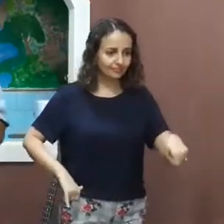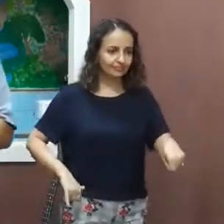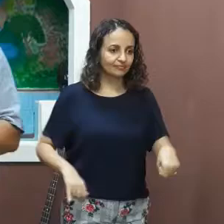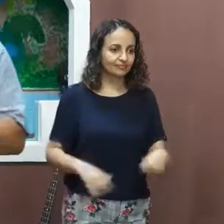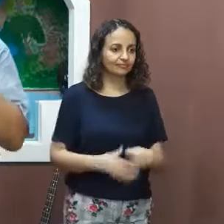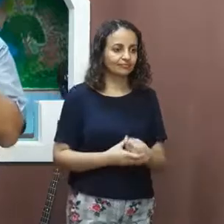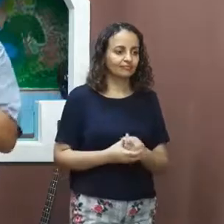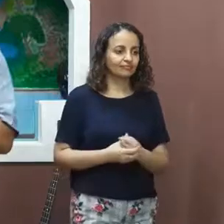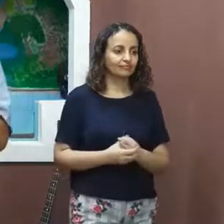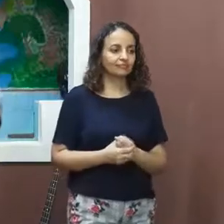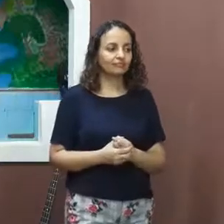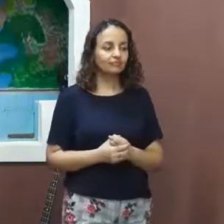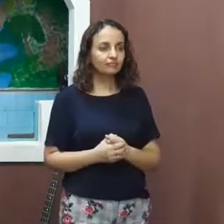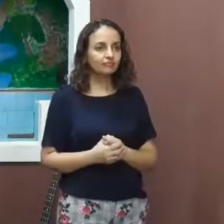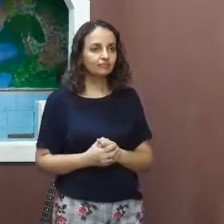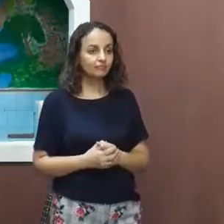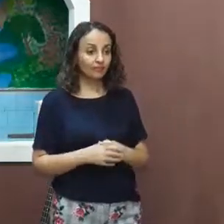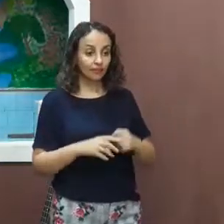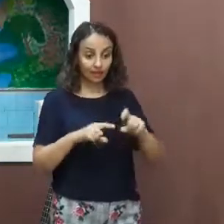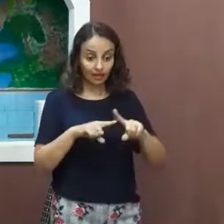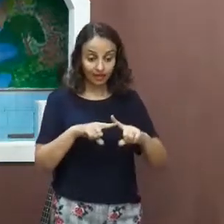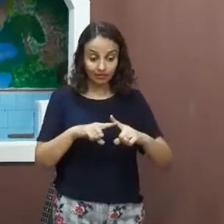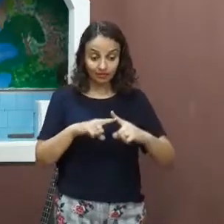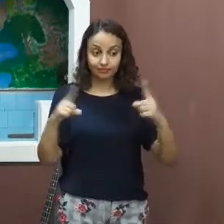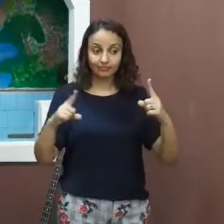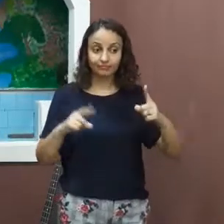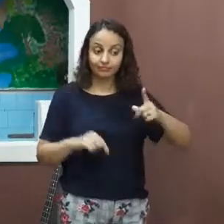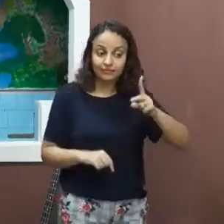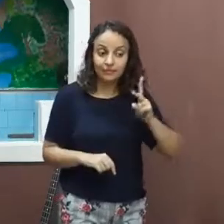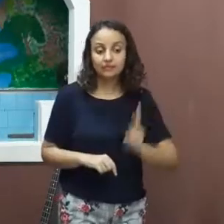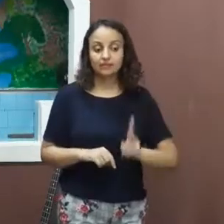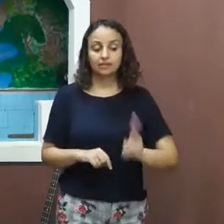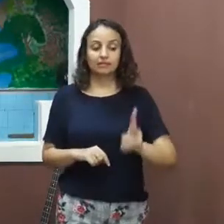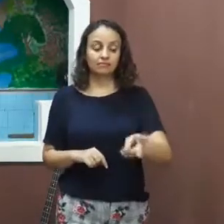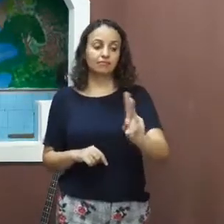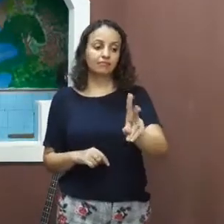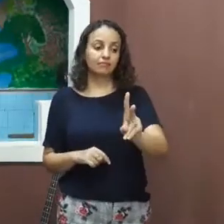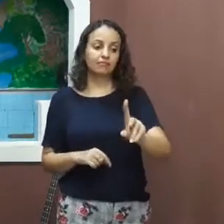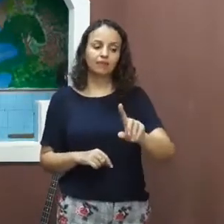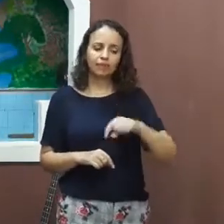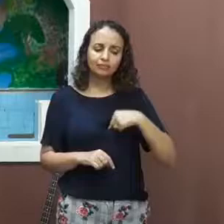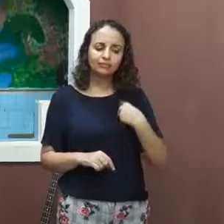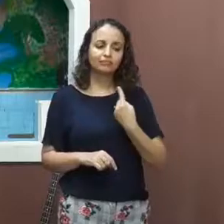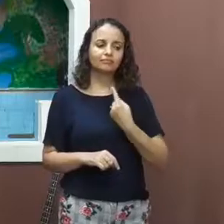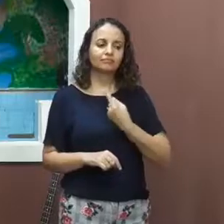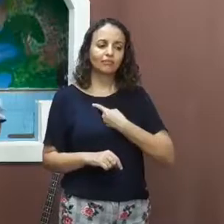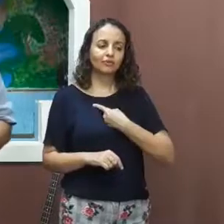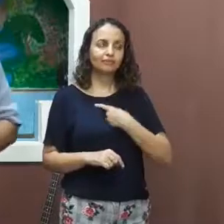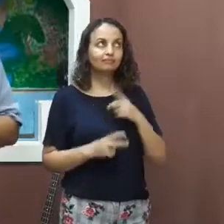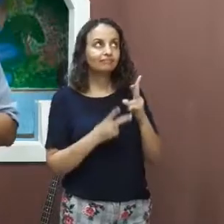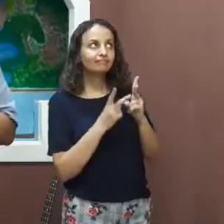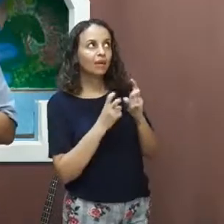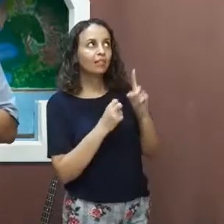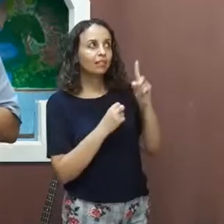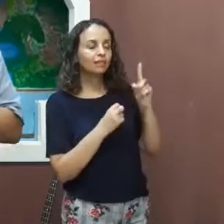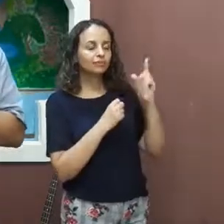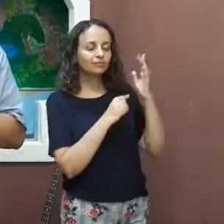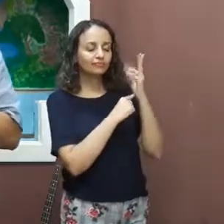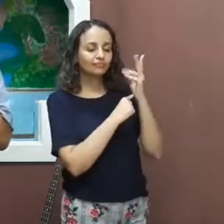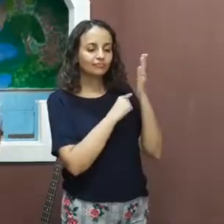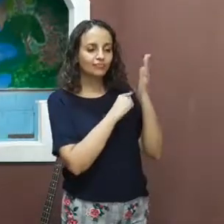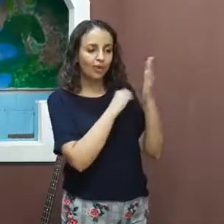Mas em todos esses momentos nós vemos a mão protetora do Senhor.